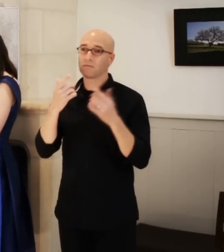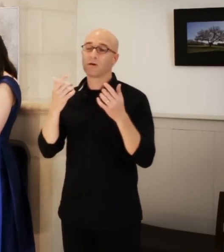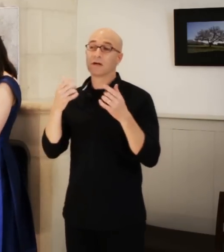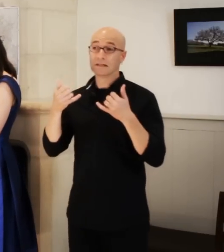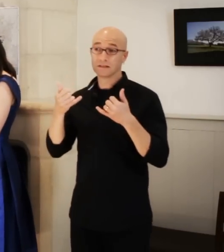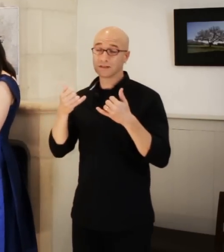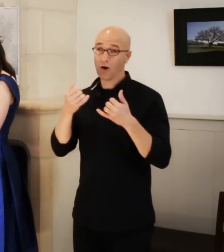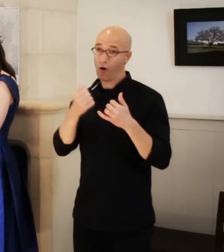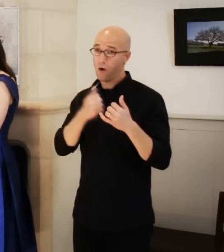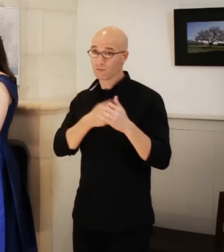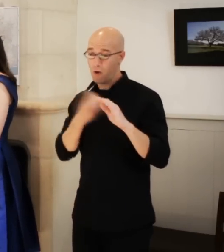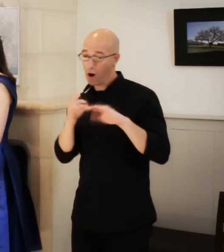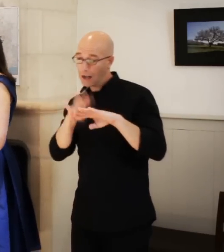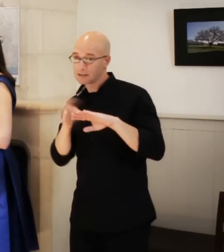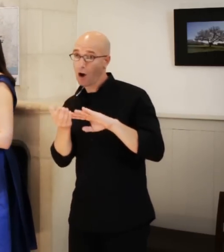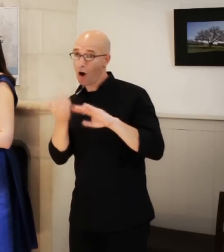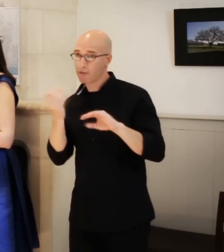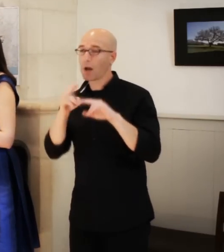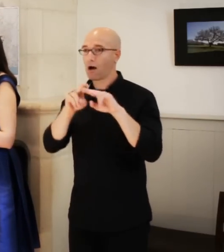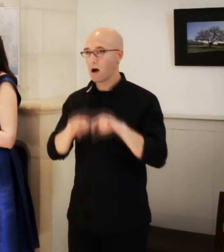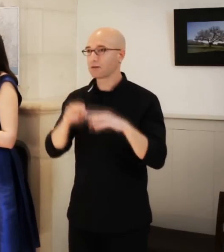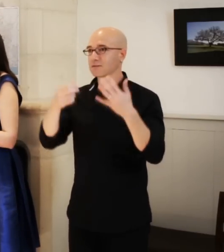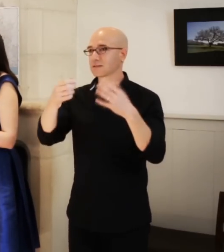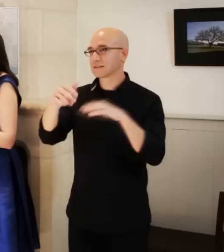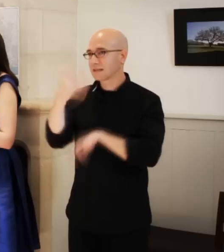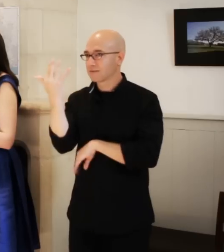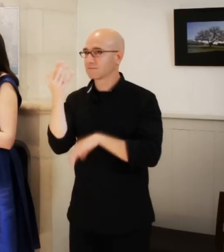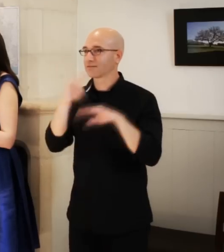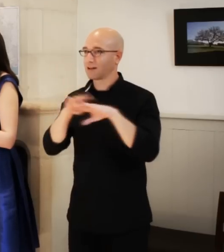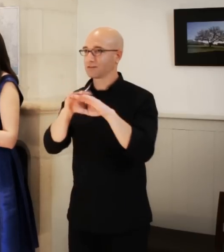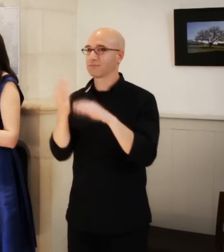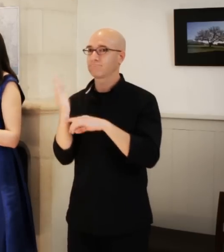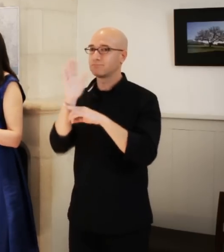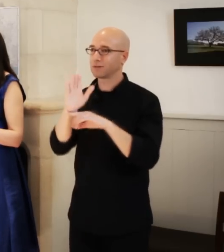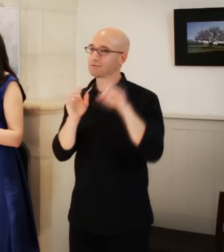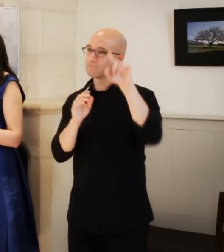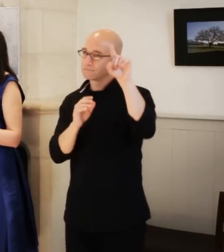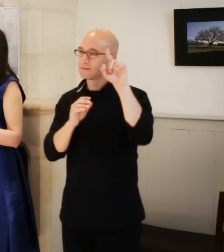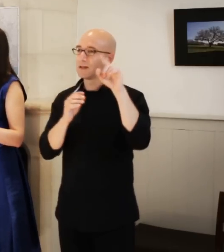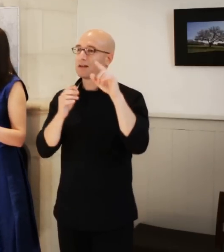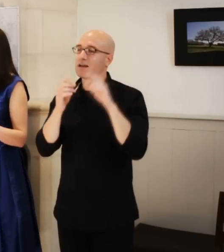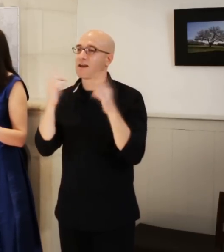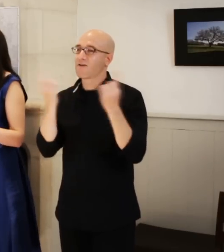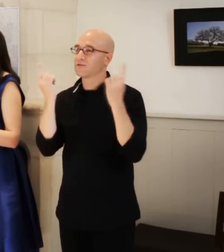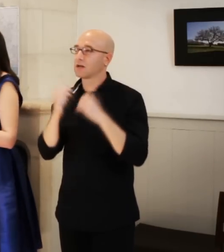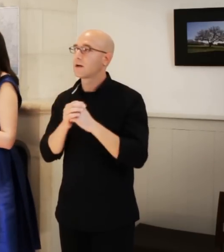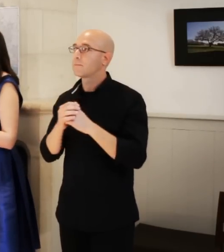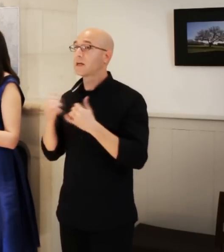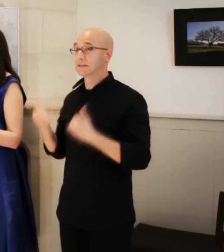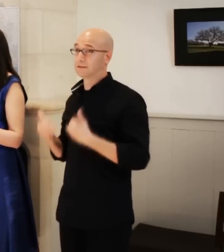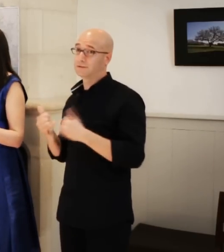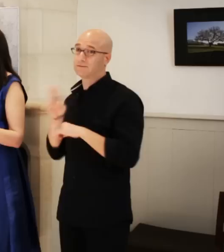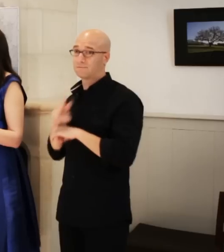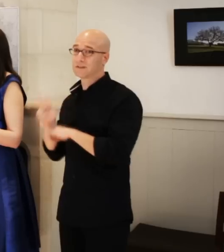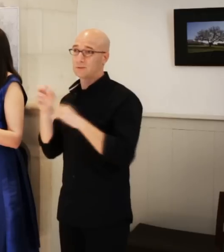ici. Et d'ailleurs, tous les tirages en fait, de nos expositions depuis plusieurs années sont réalisés